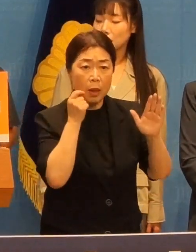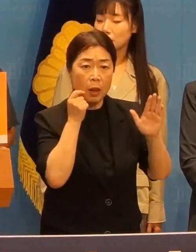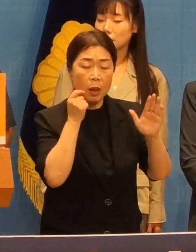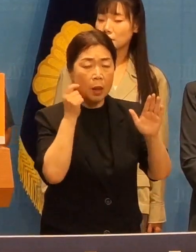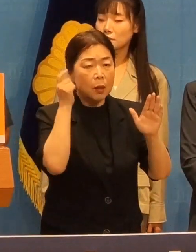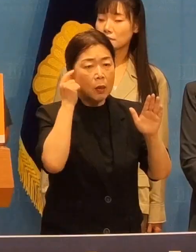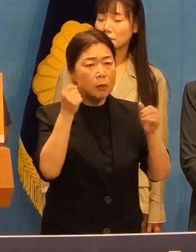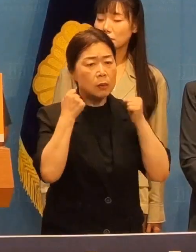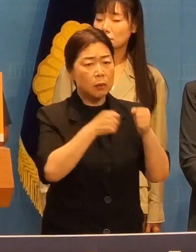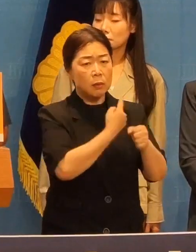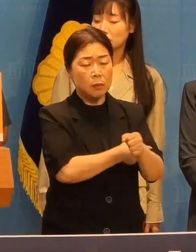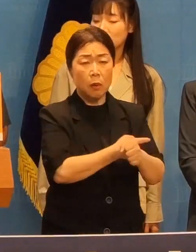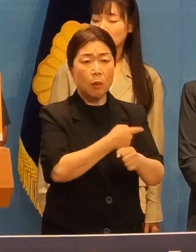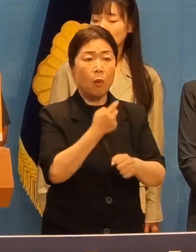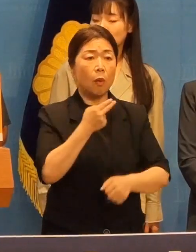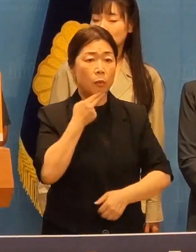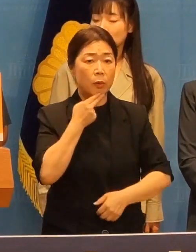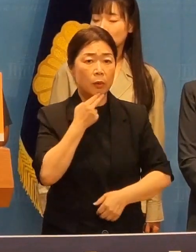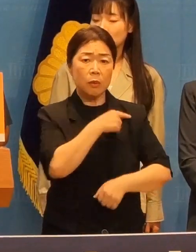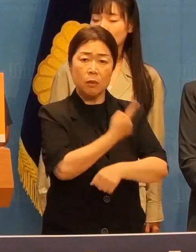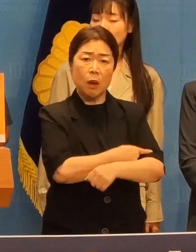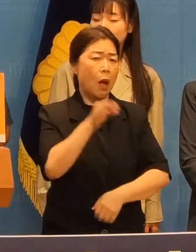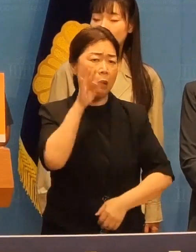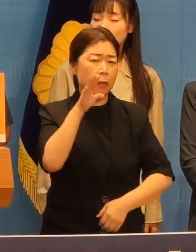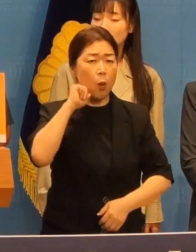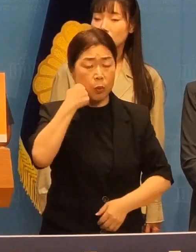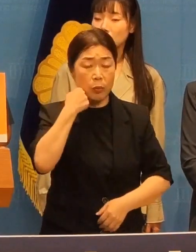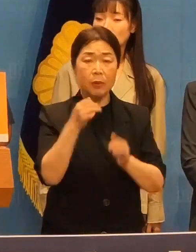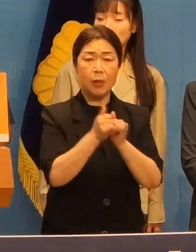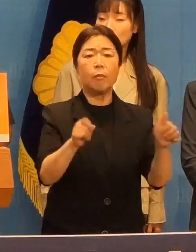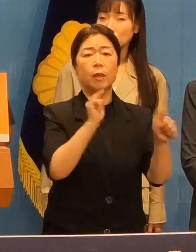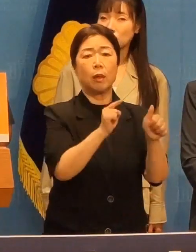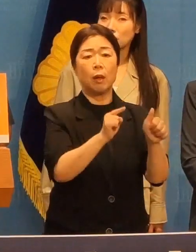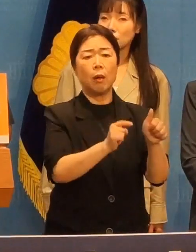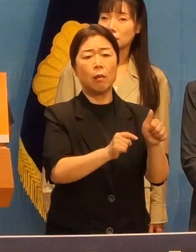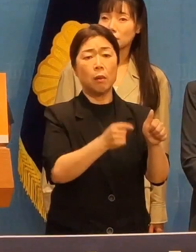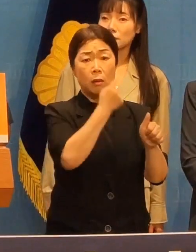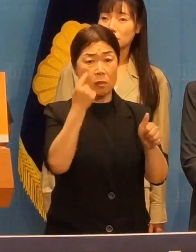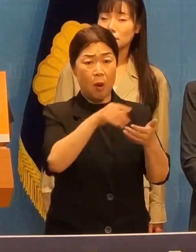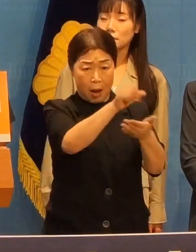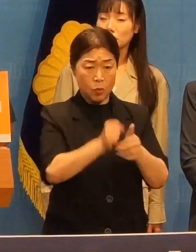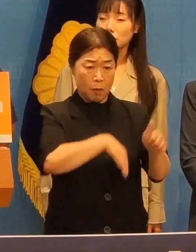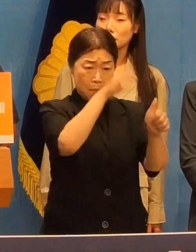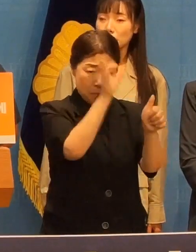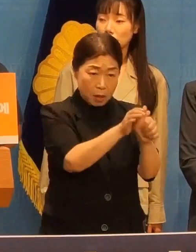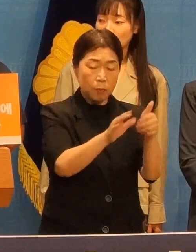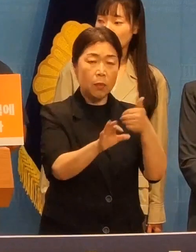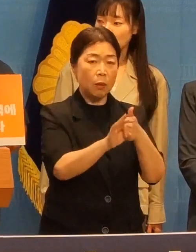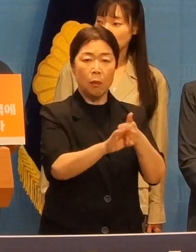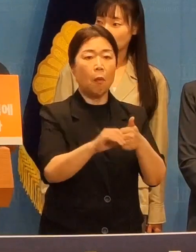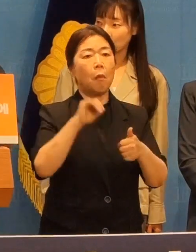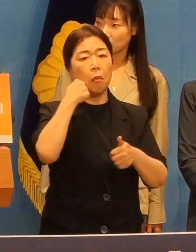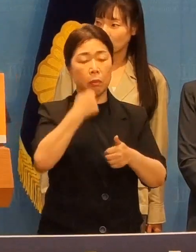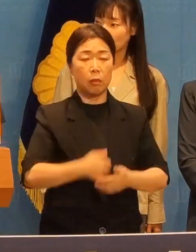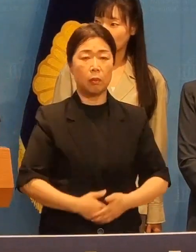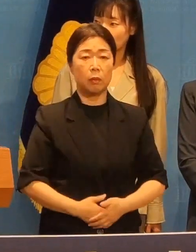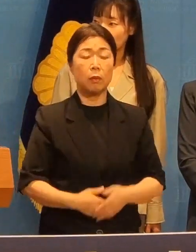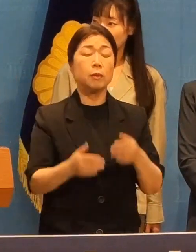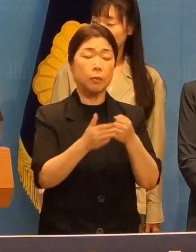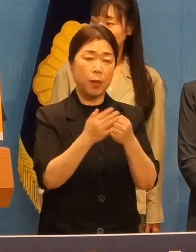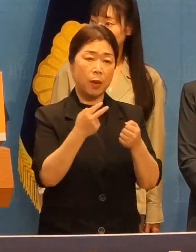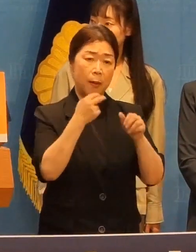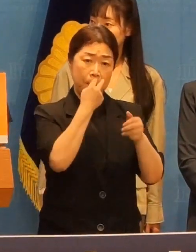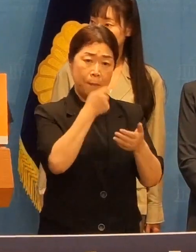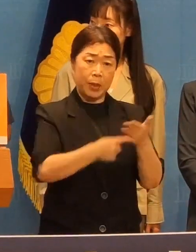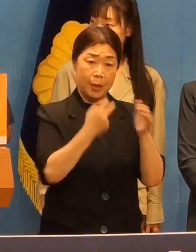것은 이건 책임 회피라고 저는 보고 있습니다. 그렇기 때문에 피해 생존인들에게 명예와 존엄성을 다시 돌려줄 수